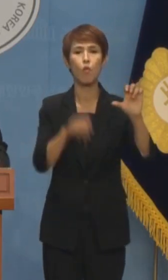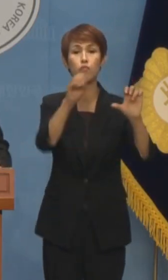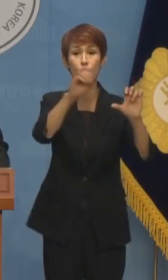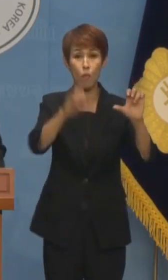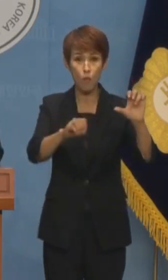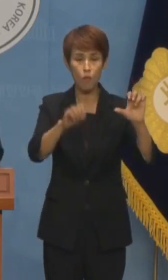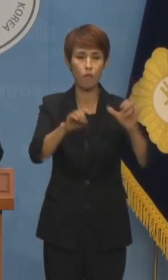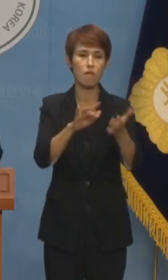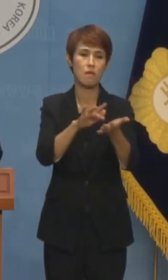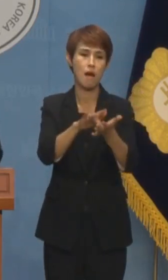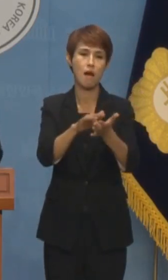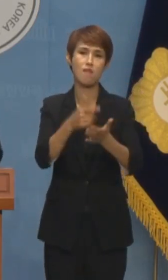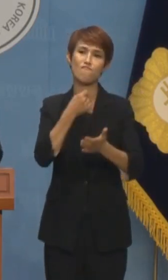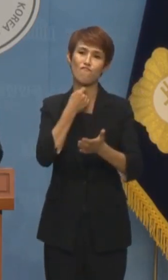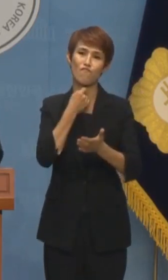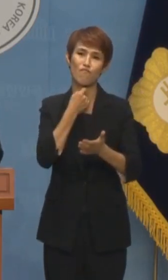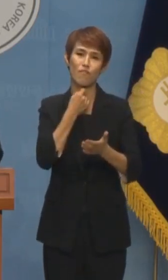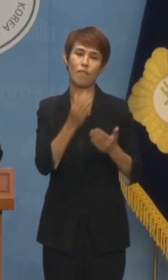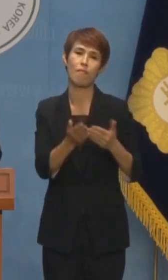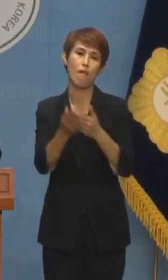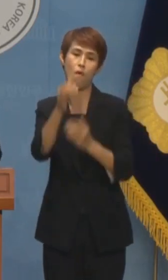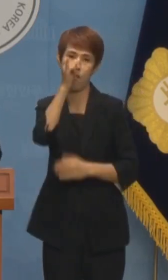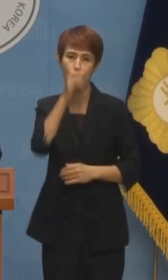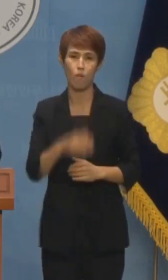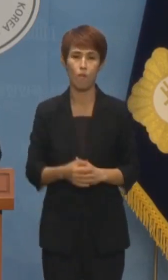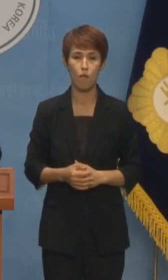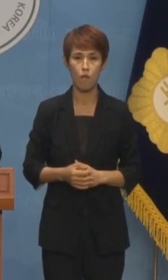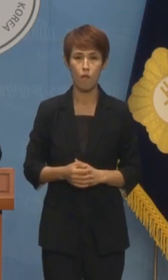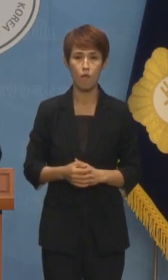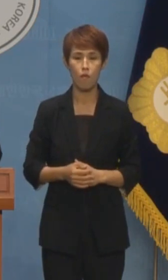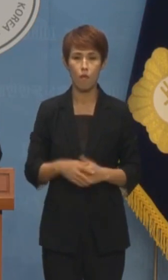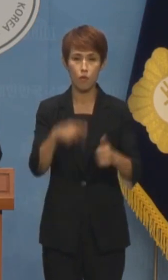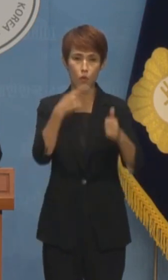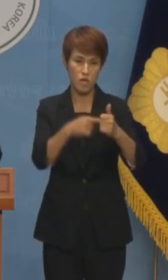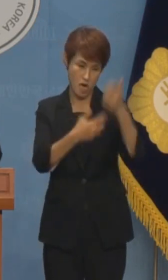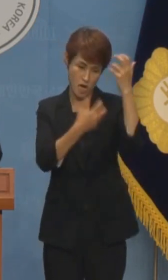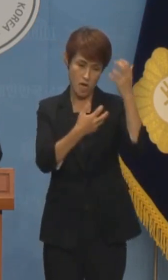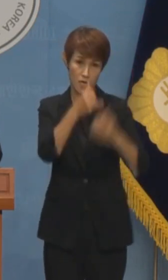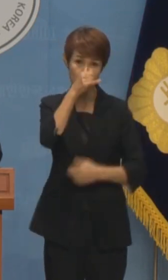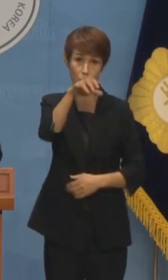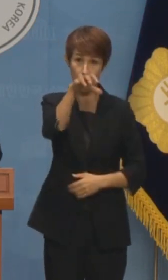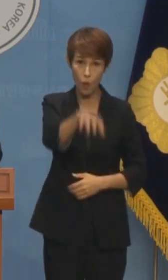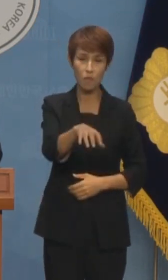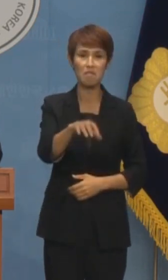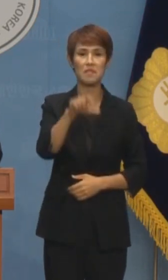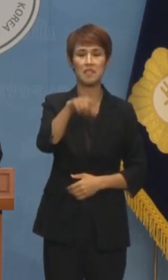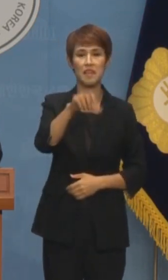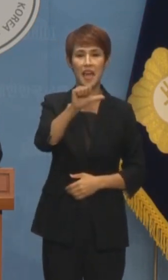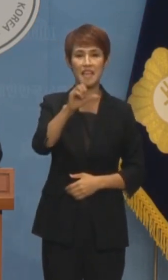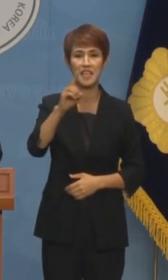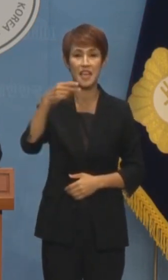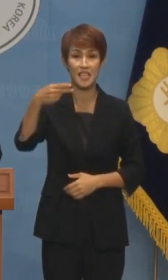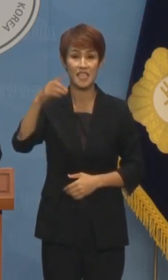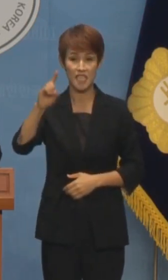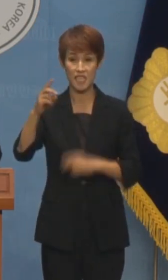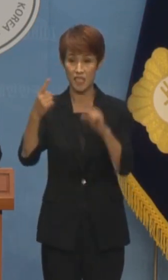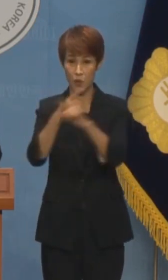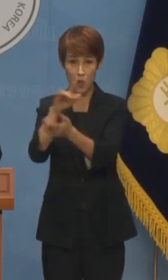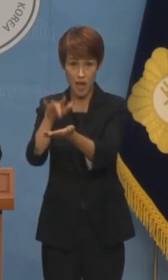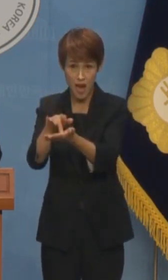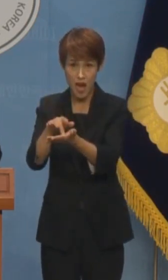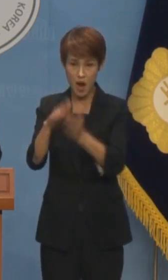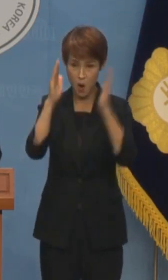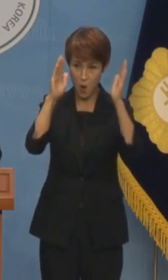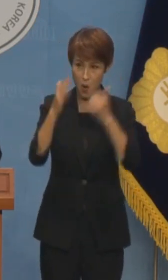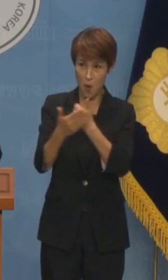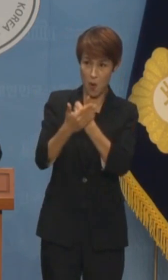수치입니다. 실제로 교육열이 과열된 지역에서 ADHD 치료제가 학습 보조 수단으로 공공연히 오남용되어